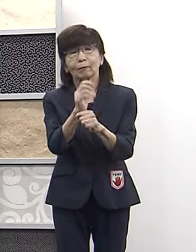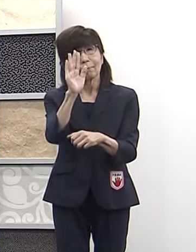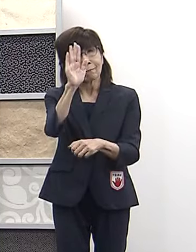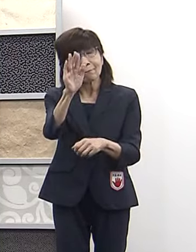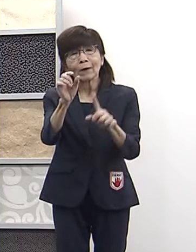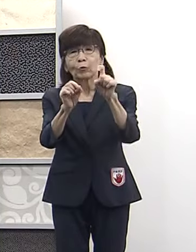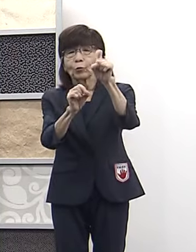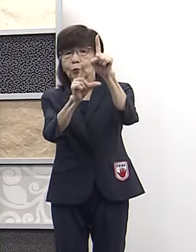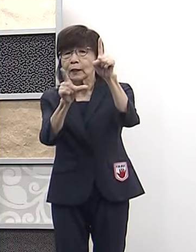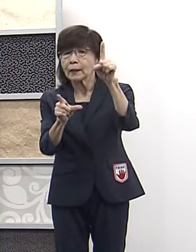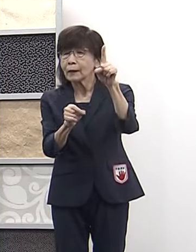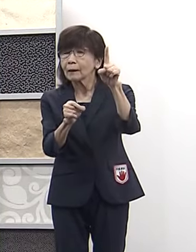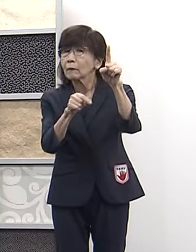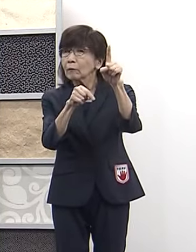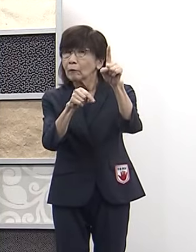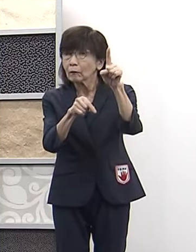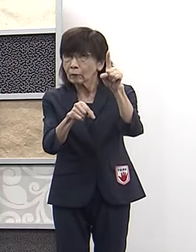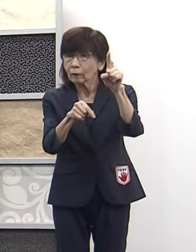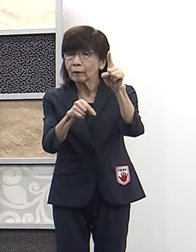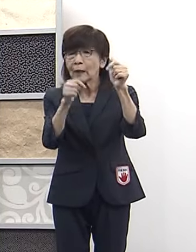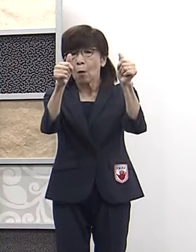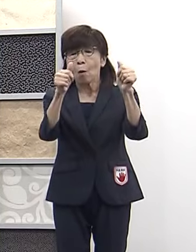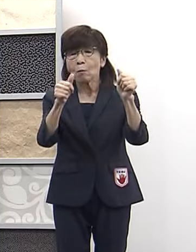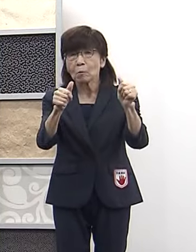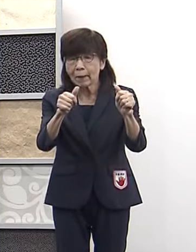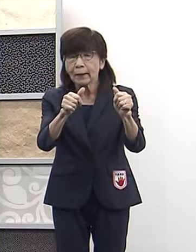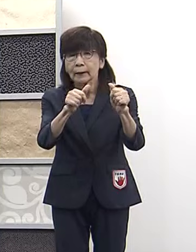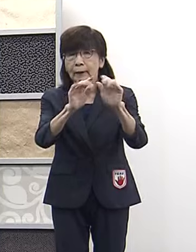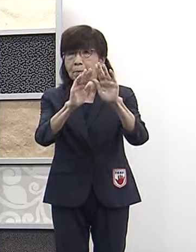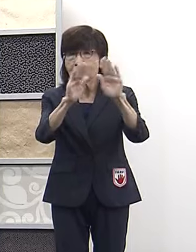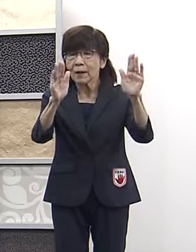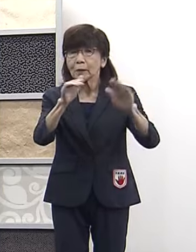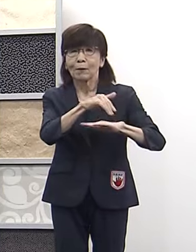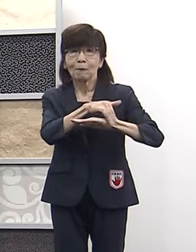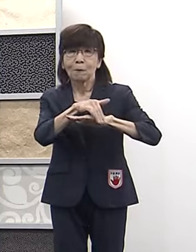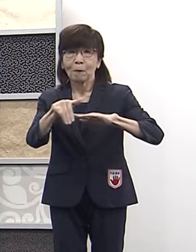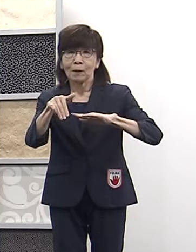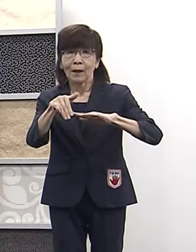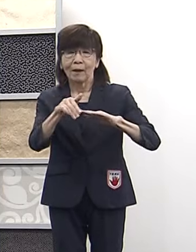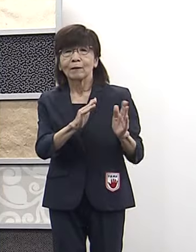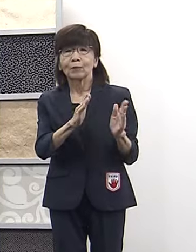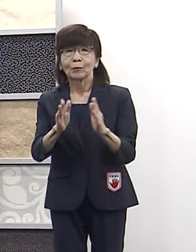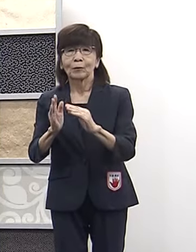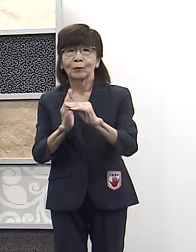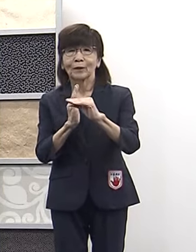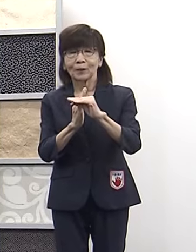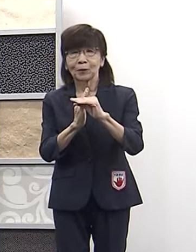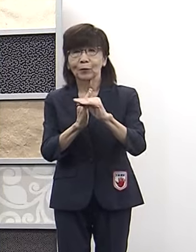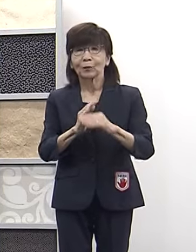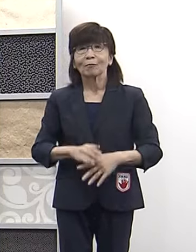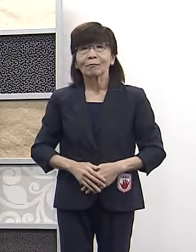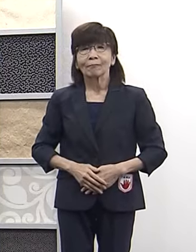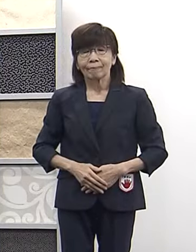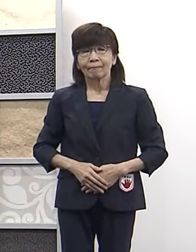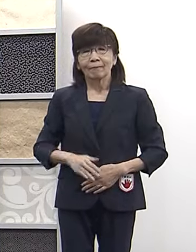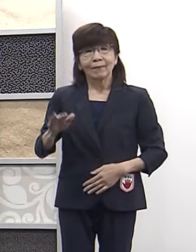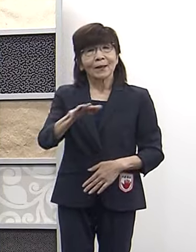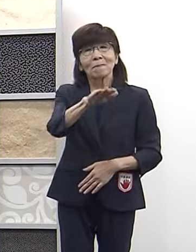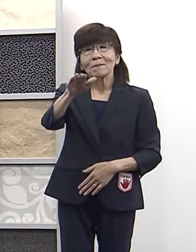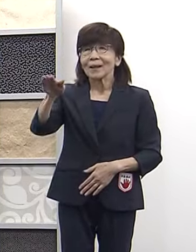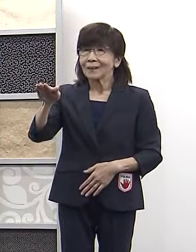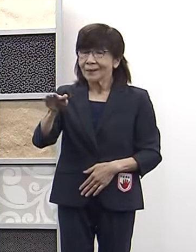どに県ホームページで公開できるよう、今現在準備を進めているところであります。県民の皆様におかれまし